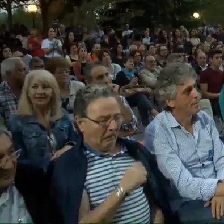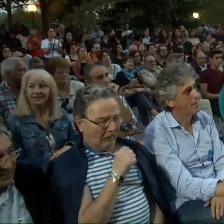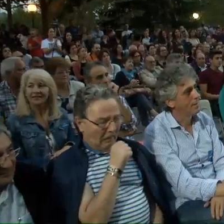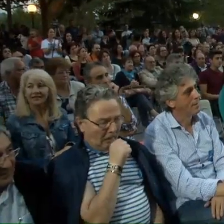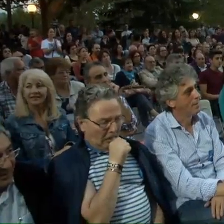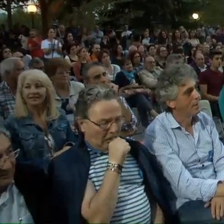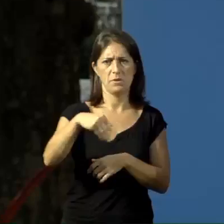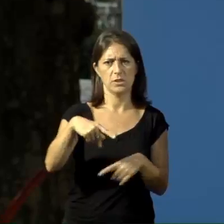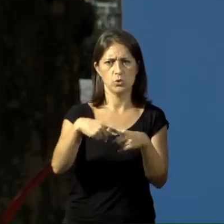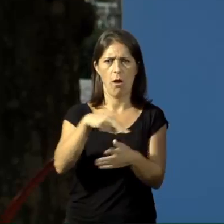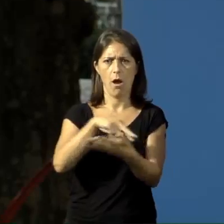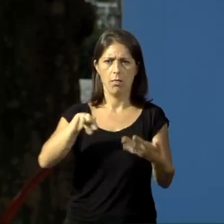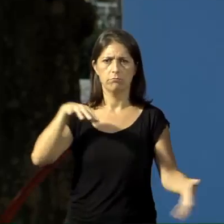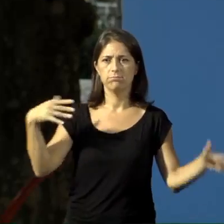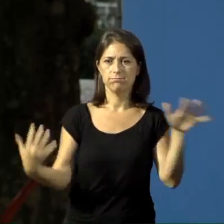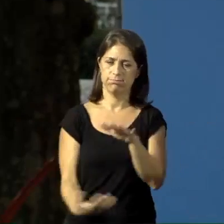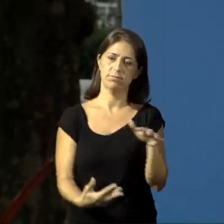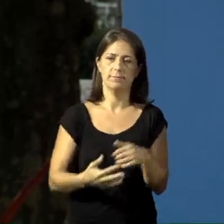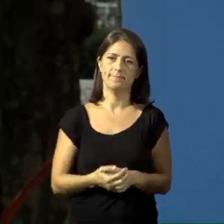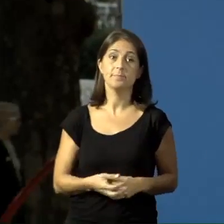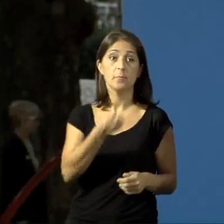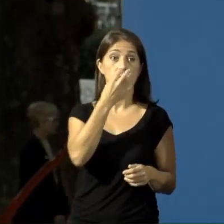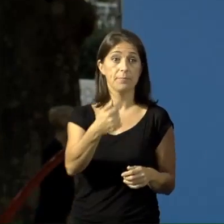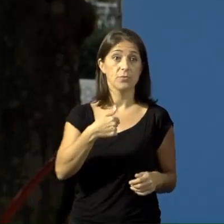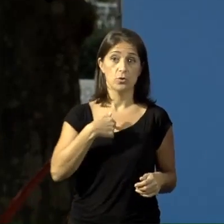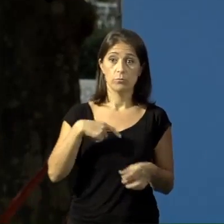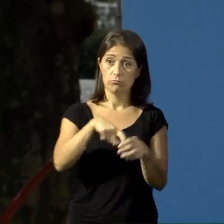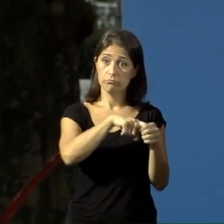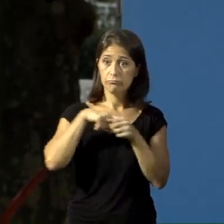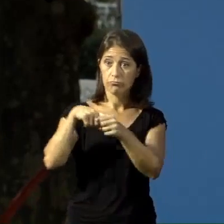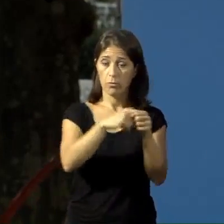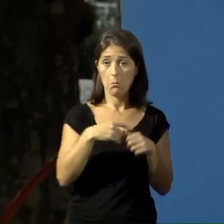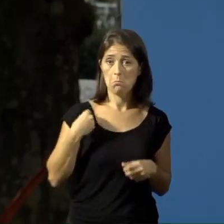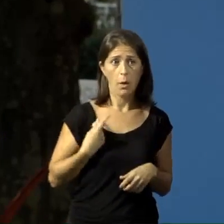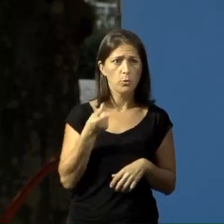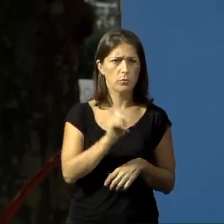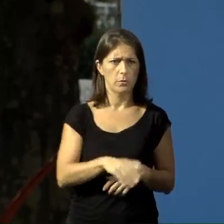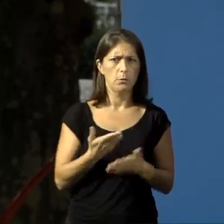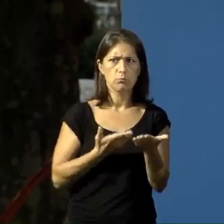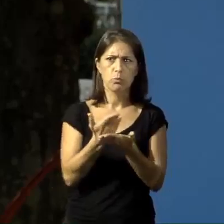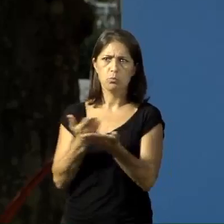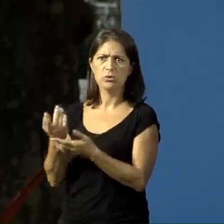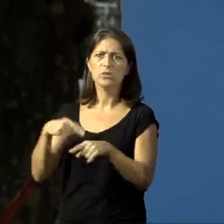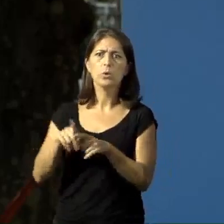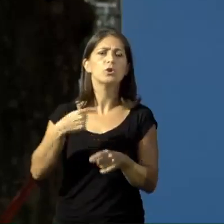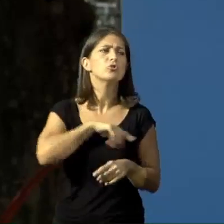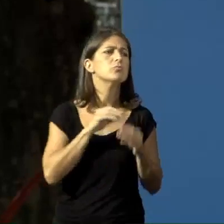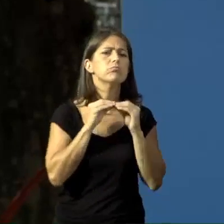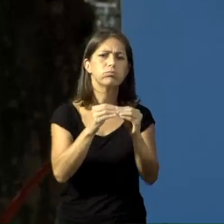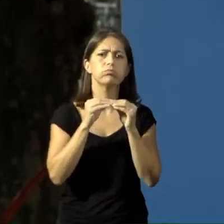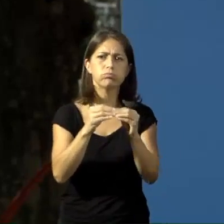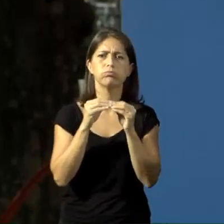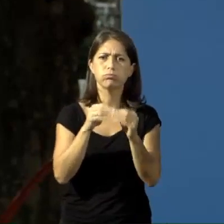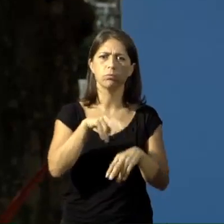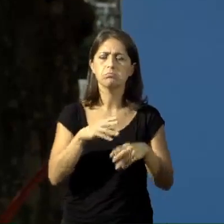Xunta de Galicia. Pois ben, decía que son solidaria, como tamén son as propostas que construímos entre todas e